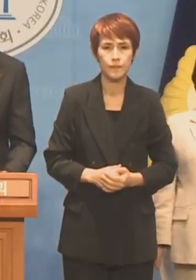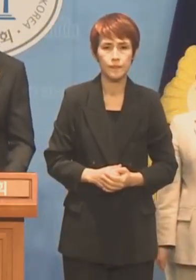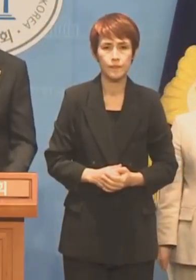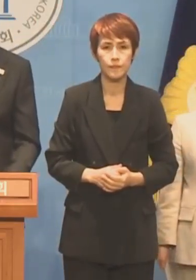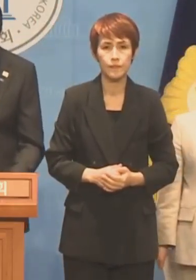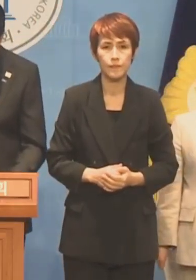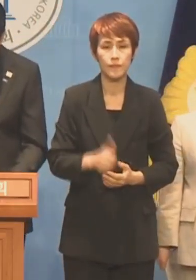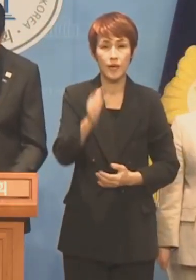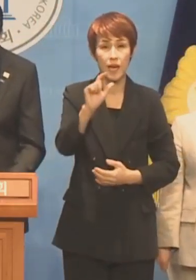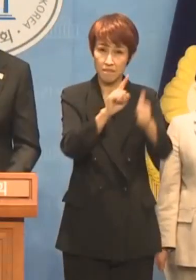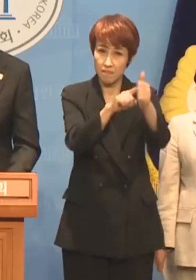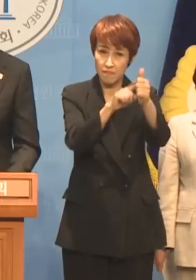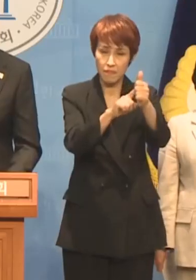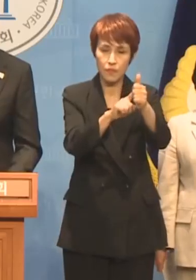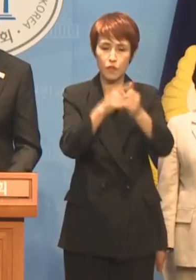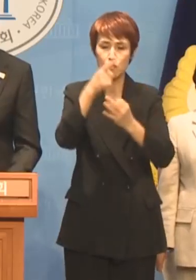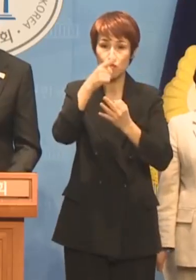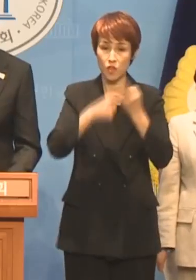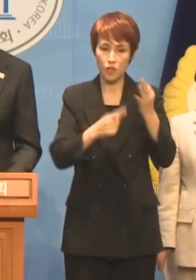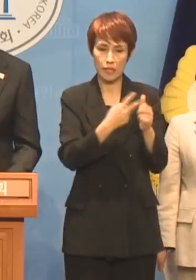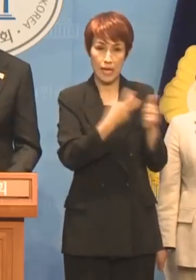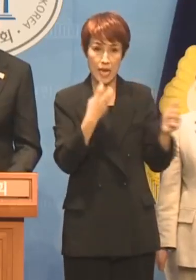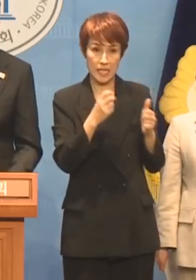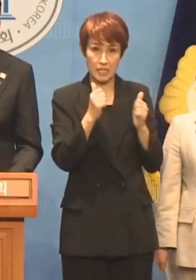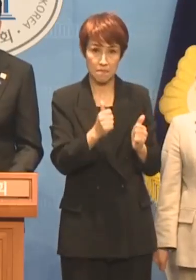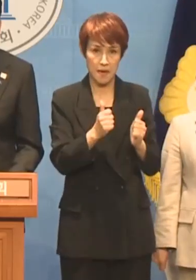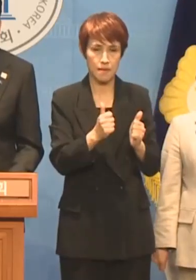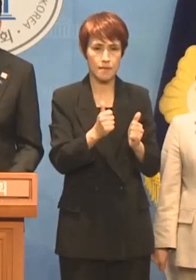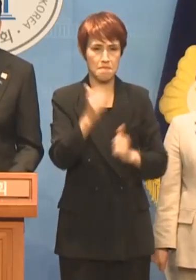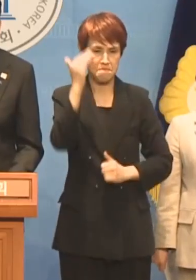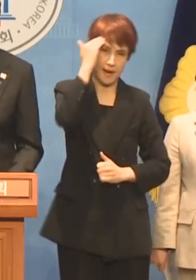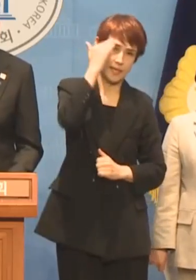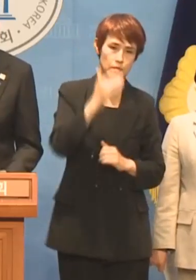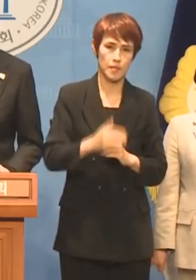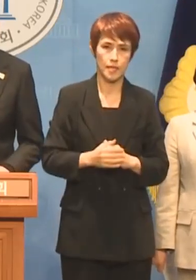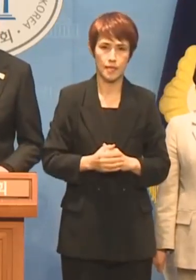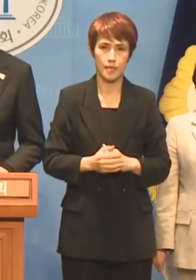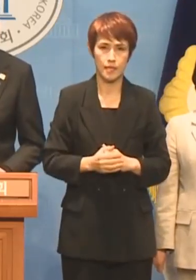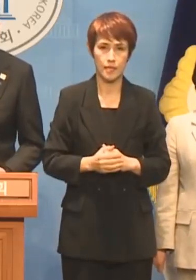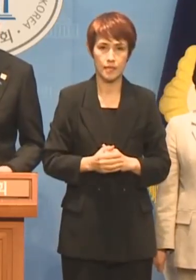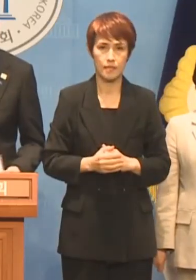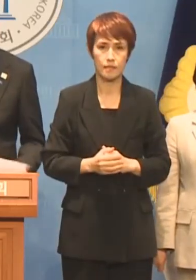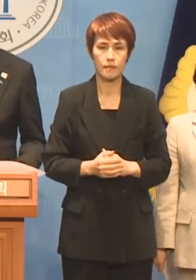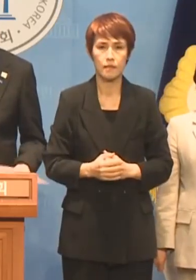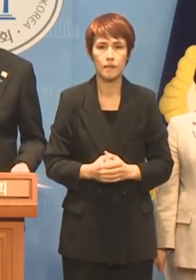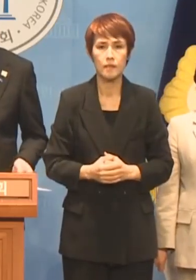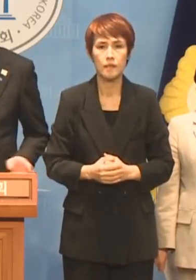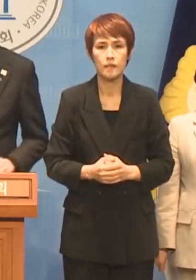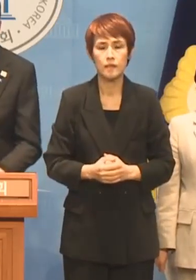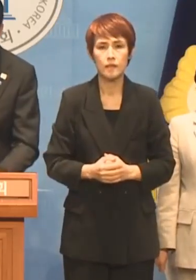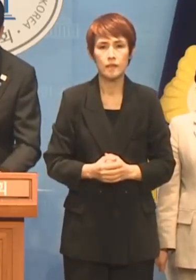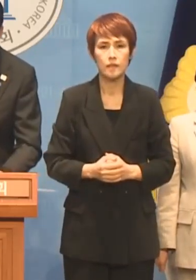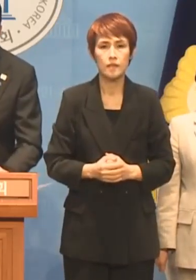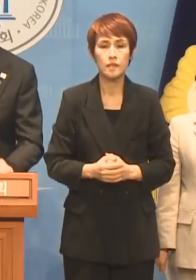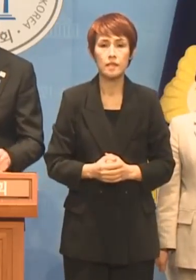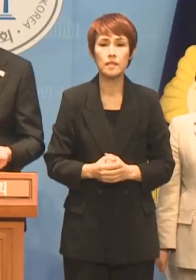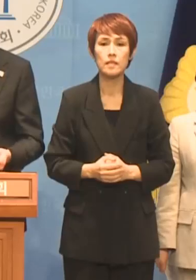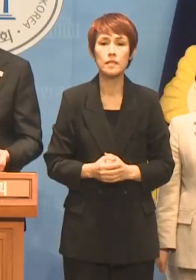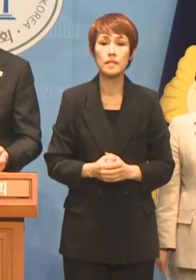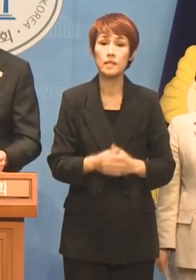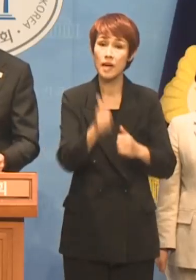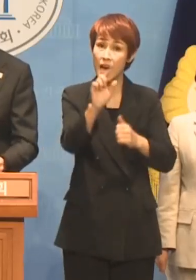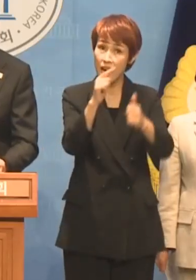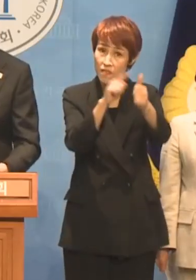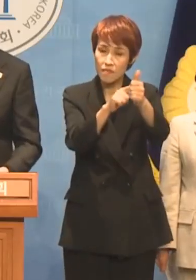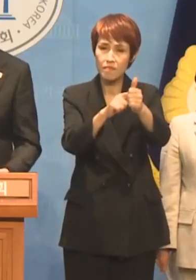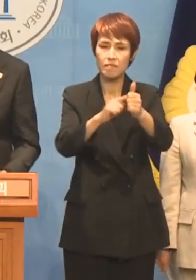이로써 한덕수 총리는 윤석열 탄핵 심판을 방해했습니다. 물론 미수에 그칠 것입니다. 대신 그는